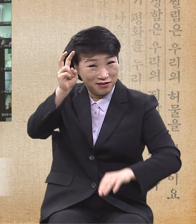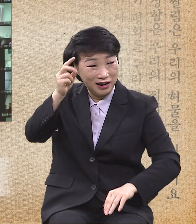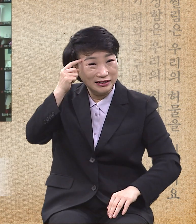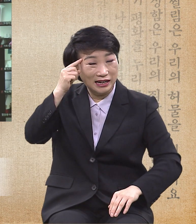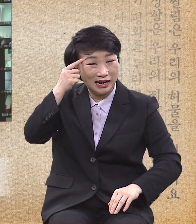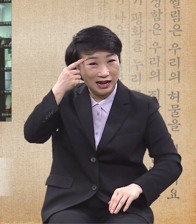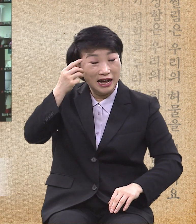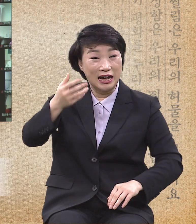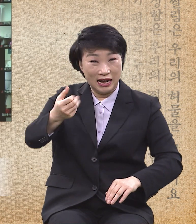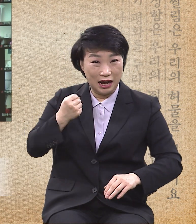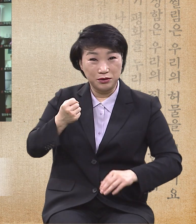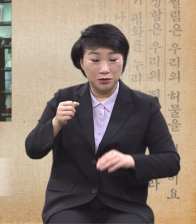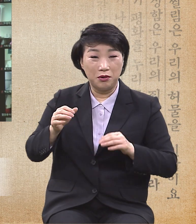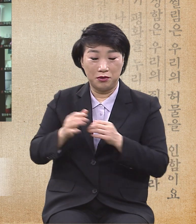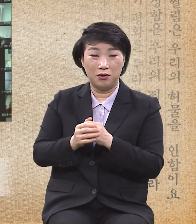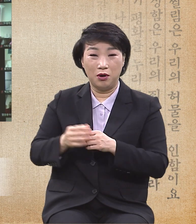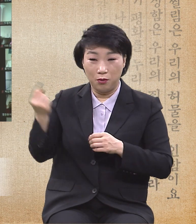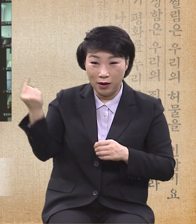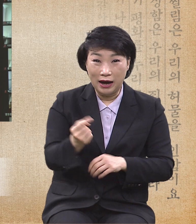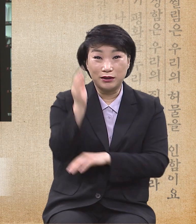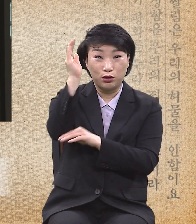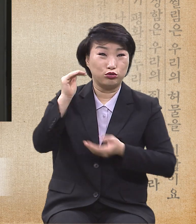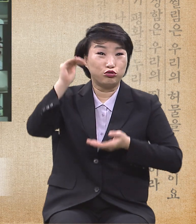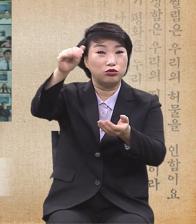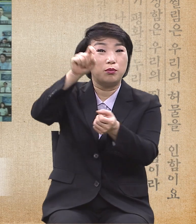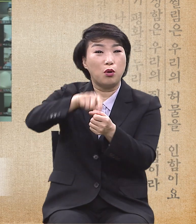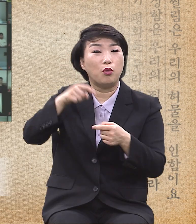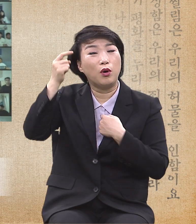있다라고는 마음 가지고 나오는 이유가 무엇일까?